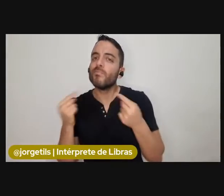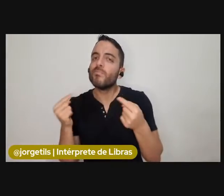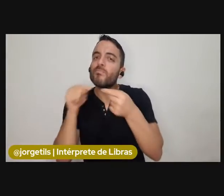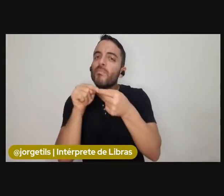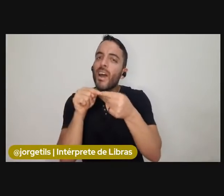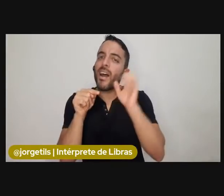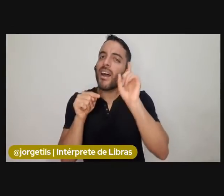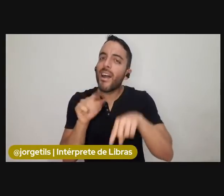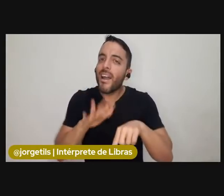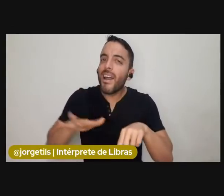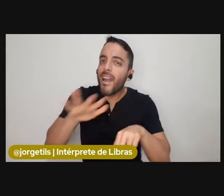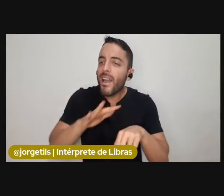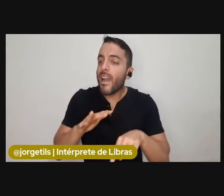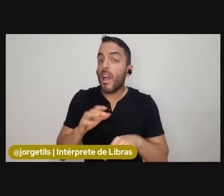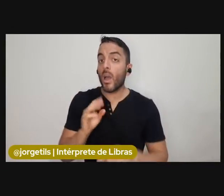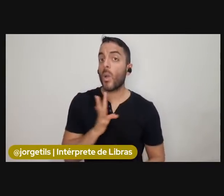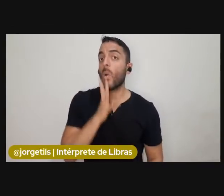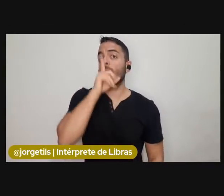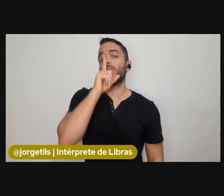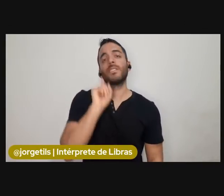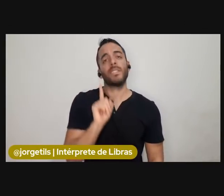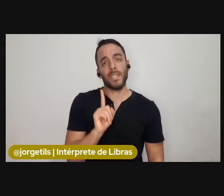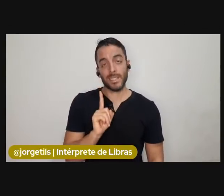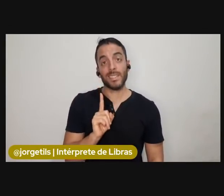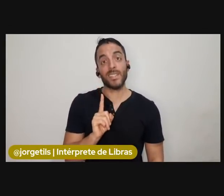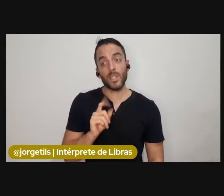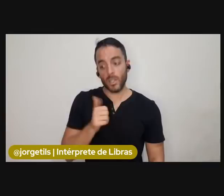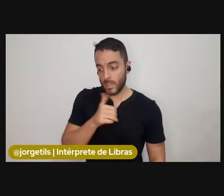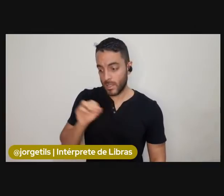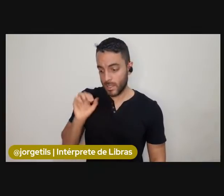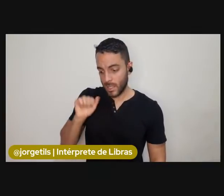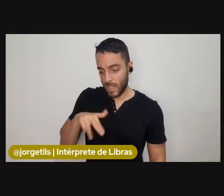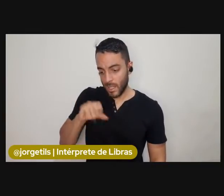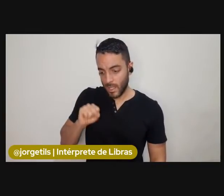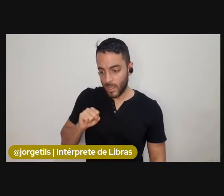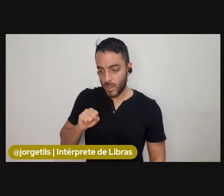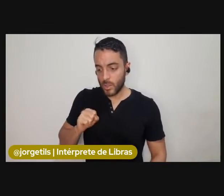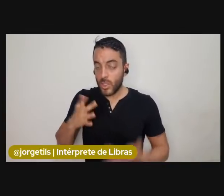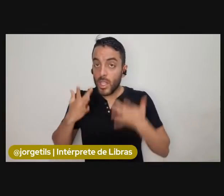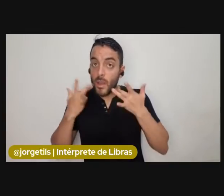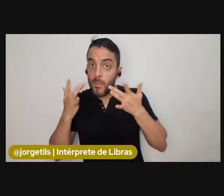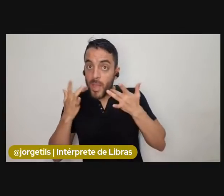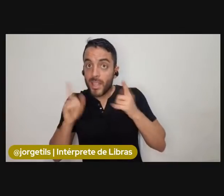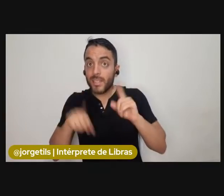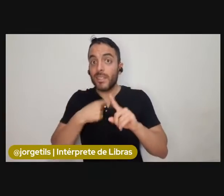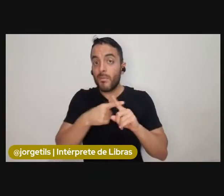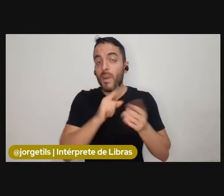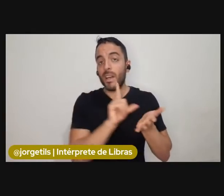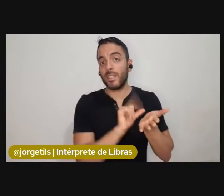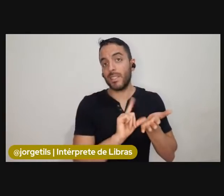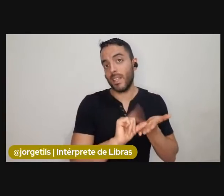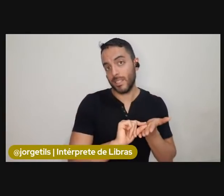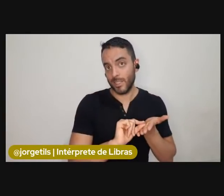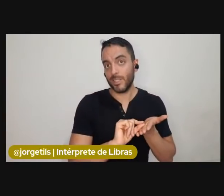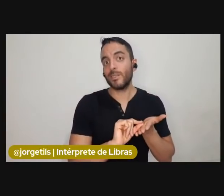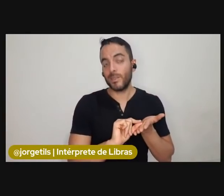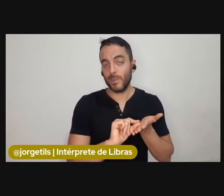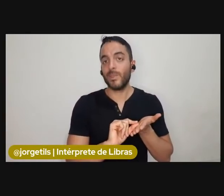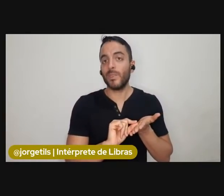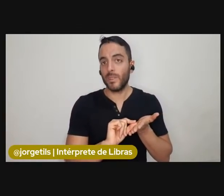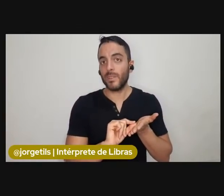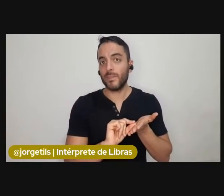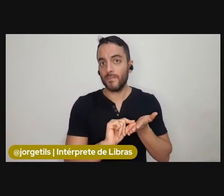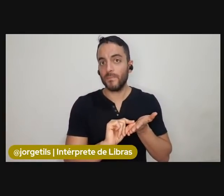coincidência que são 100 anos da peça de Pirandello e 100 anos do artigo do artigo do